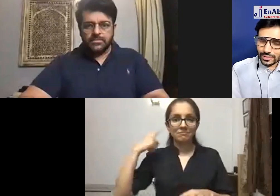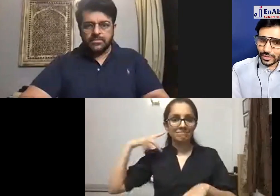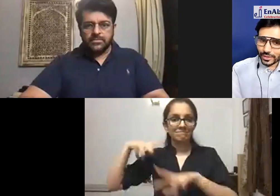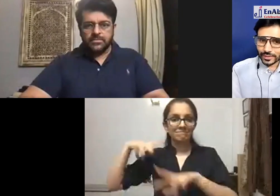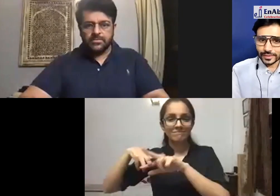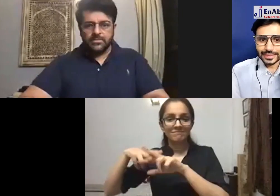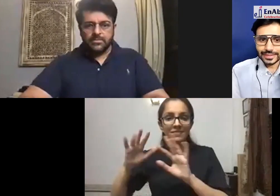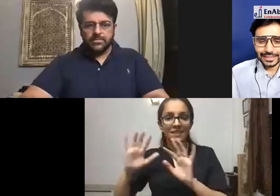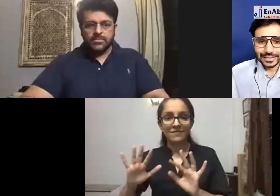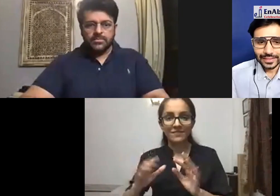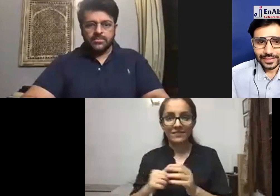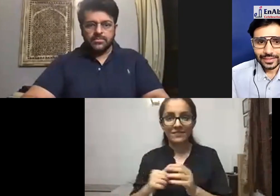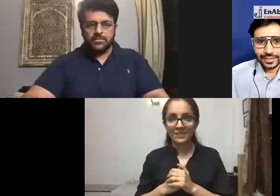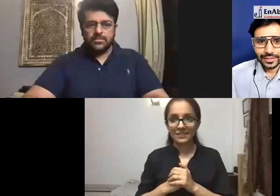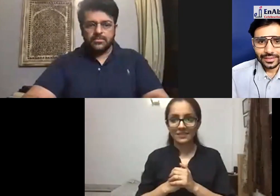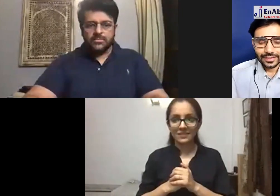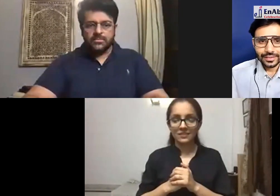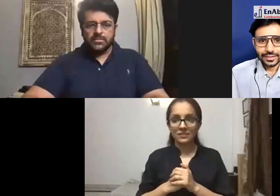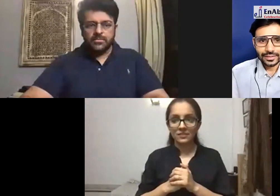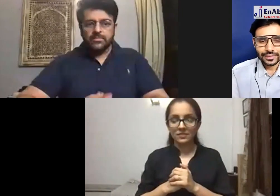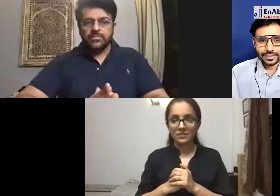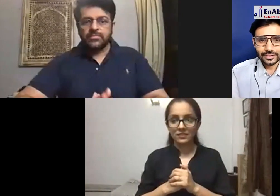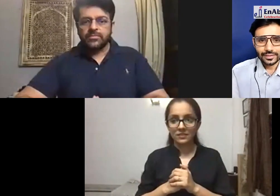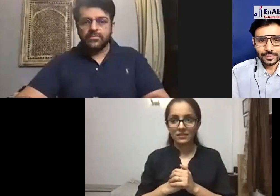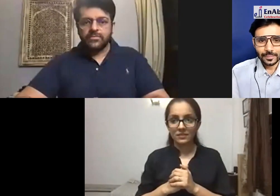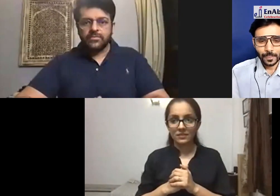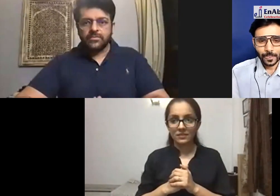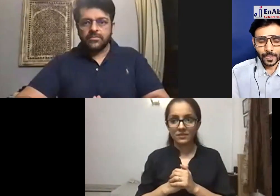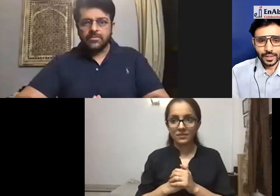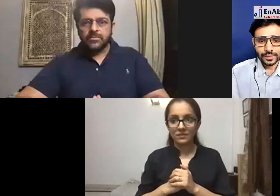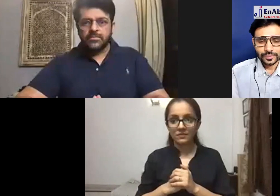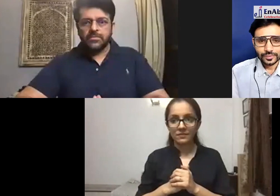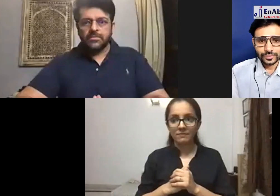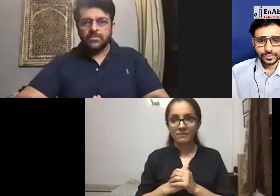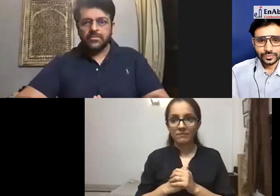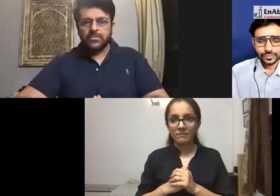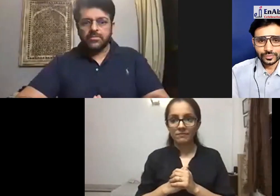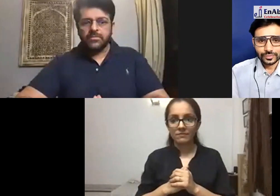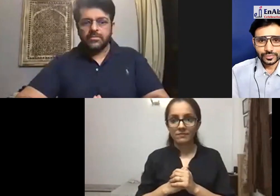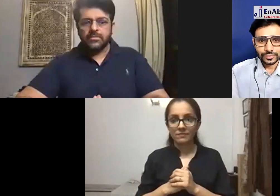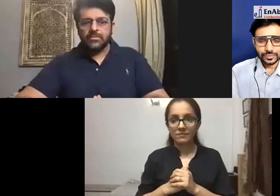విన్నమన్న మాటలు కూడా ఉంటుంది డాక్టర్ తోటి సరే ఏం మాట్లాడుతుంది